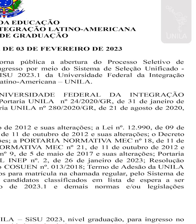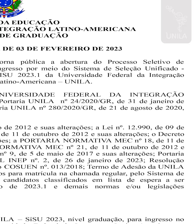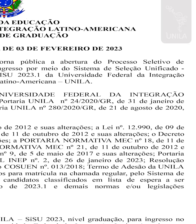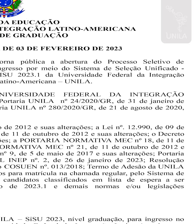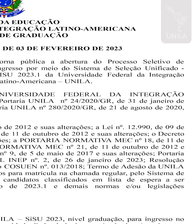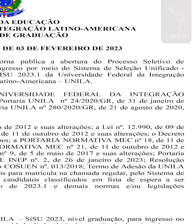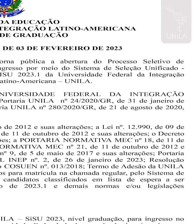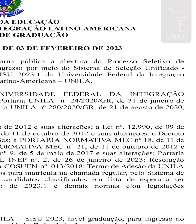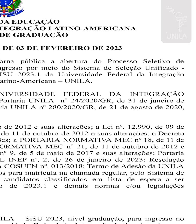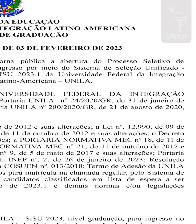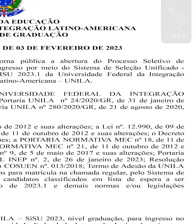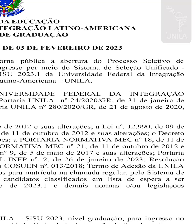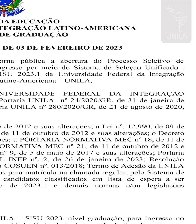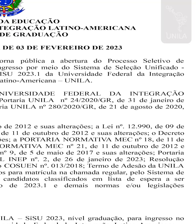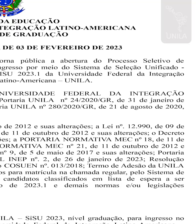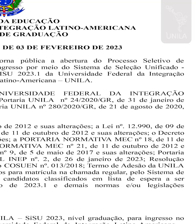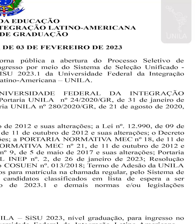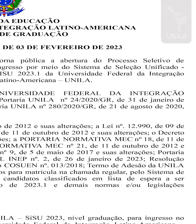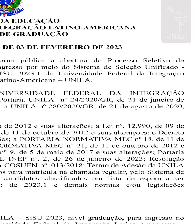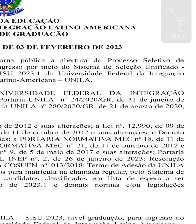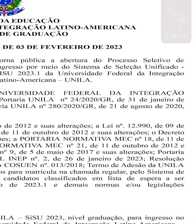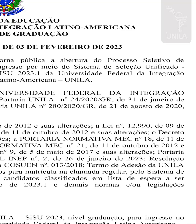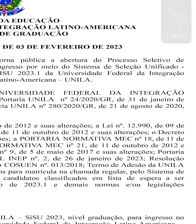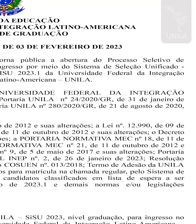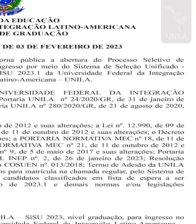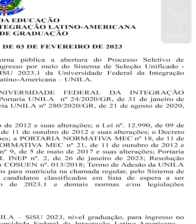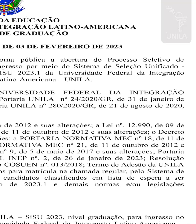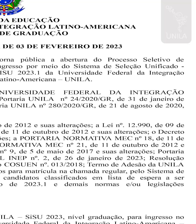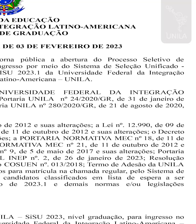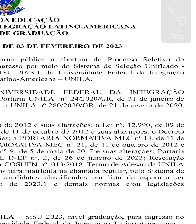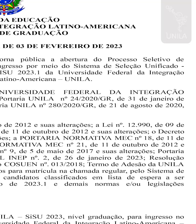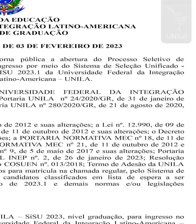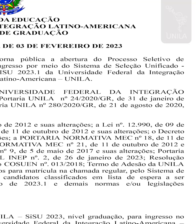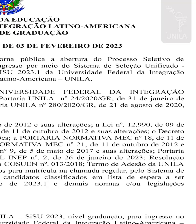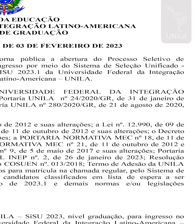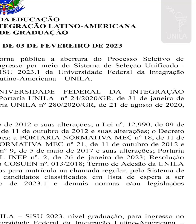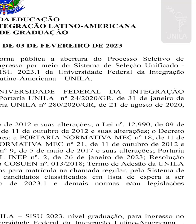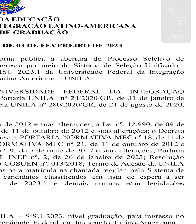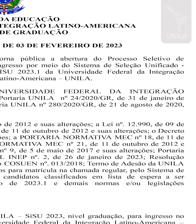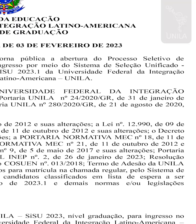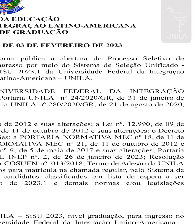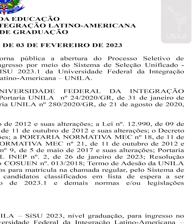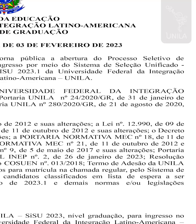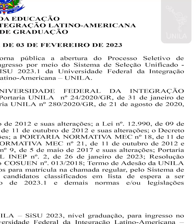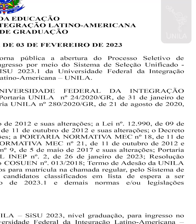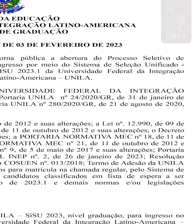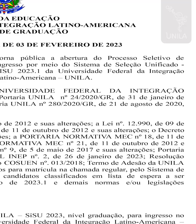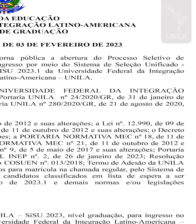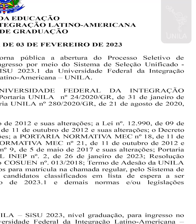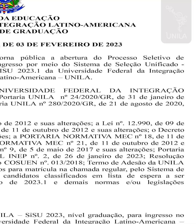280/2020/GR, de 21 de agosto de 2020, nos termos da legislação vigente.